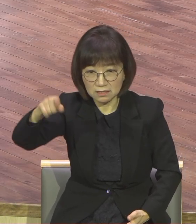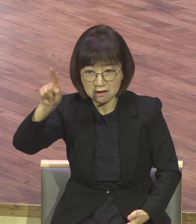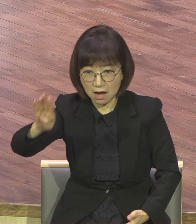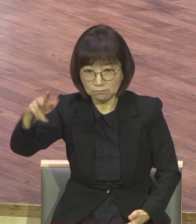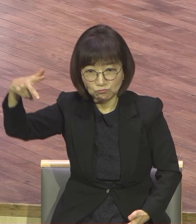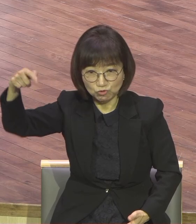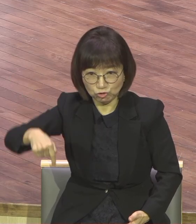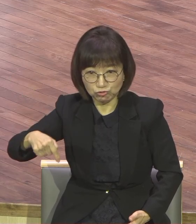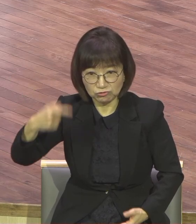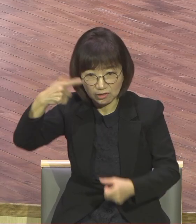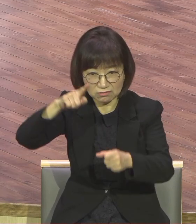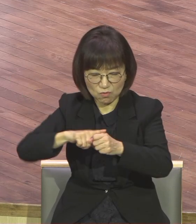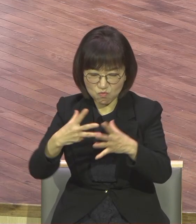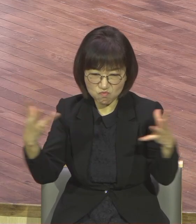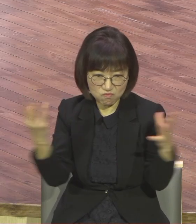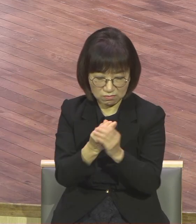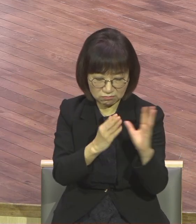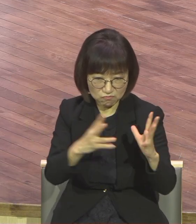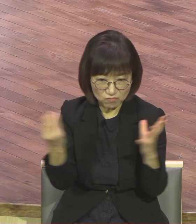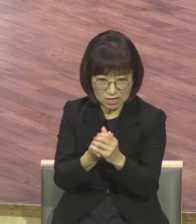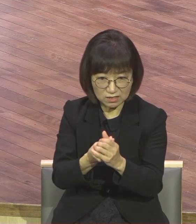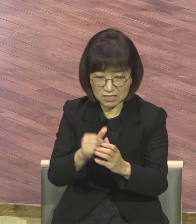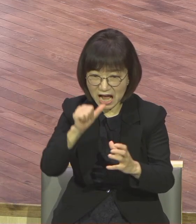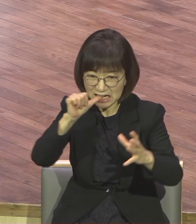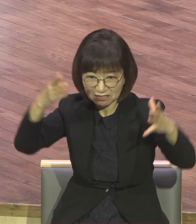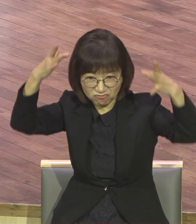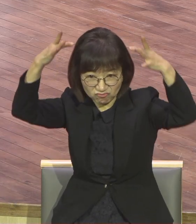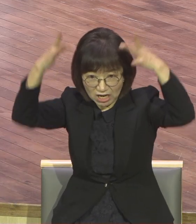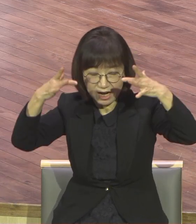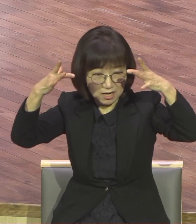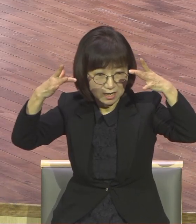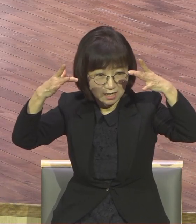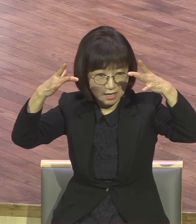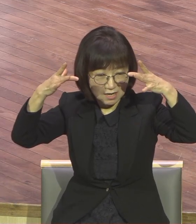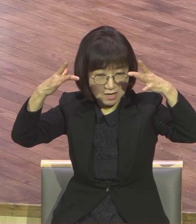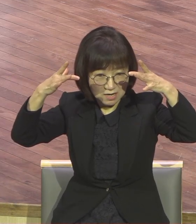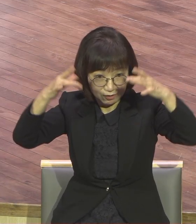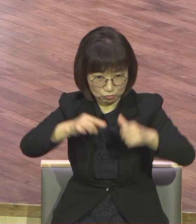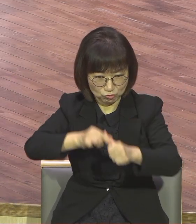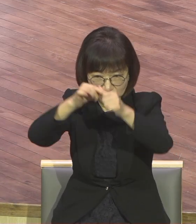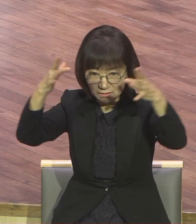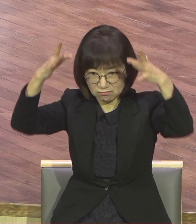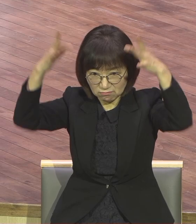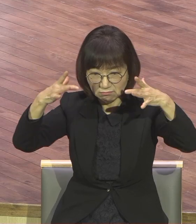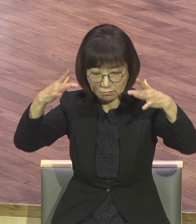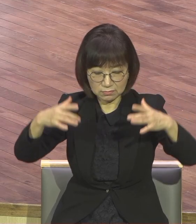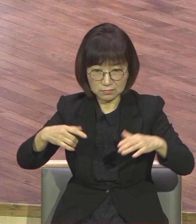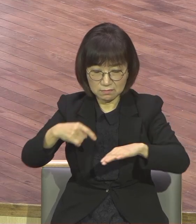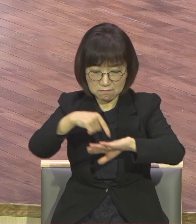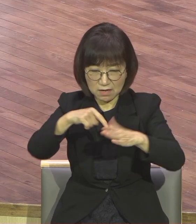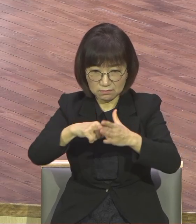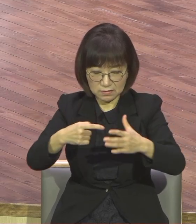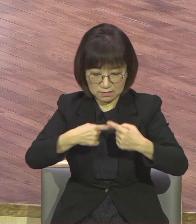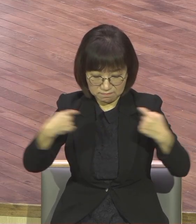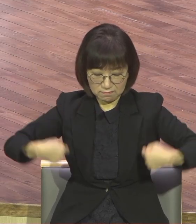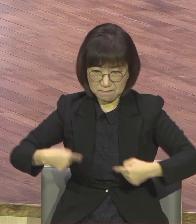무장해야 된다고 강조하면서 머리에는 구원의 투구를 쓰고 가슴에는 의 호신경을